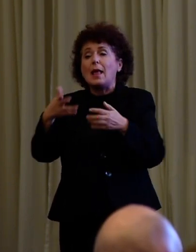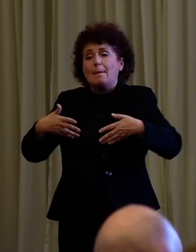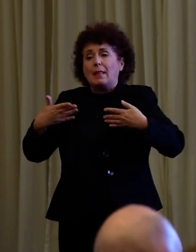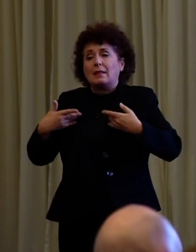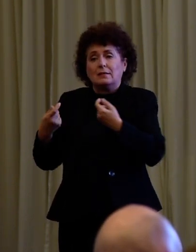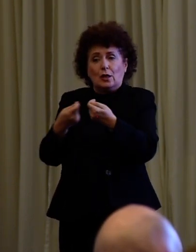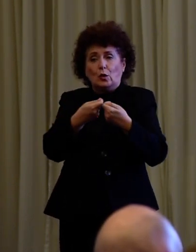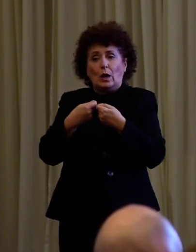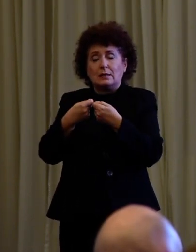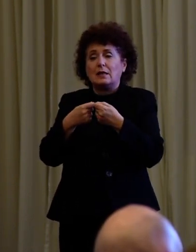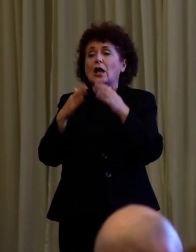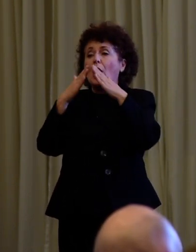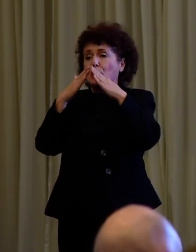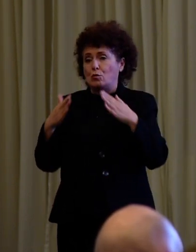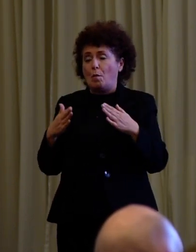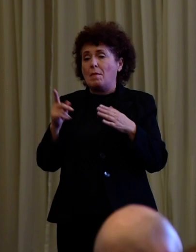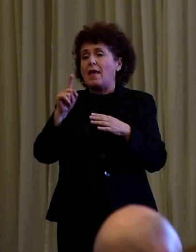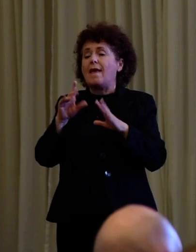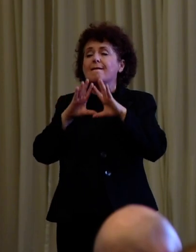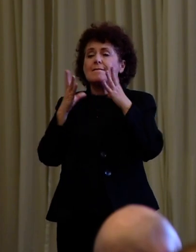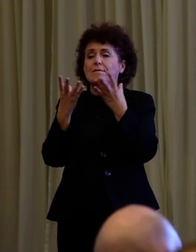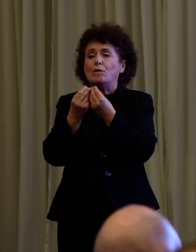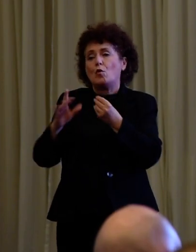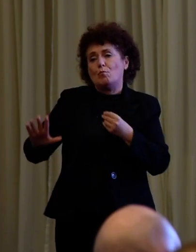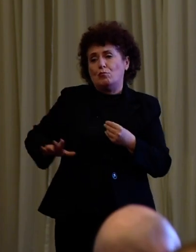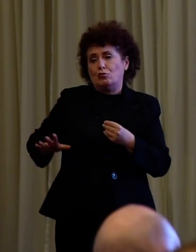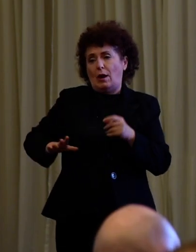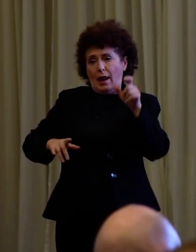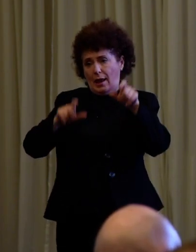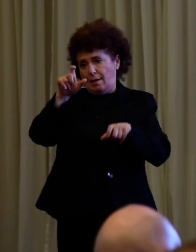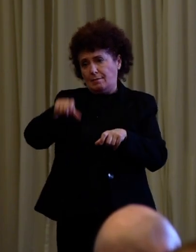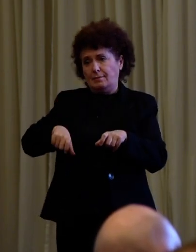младинската организација на ДОМ и форумот на жени на ДОМ.